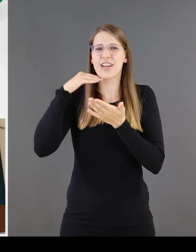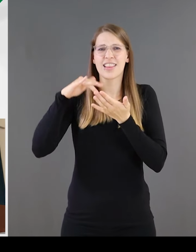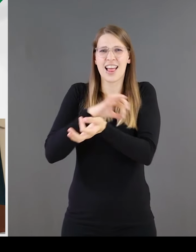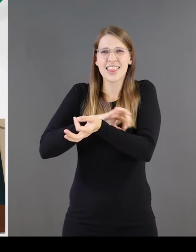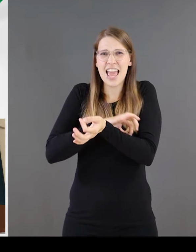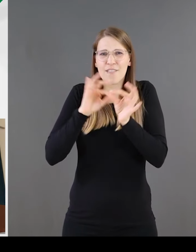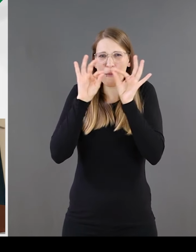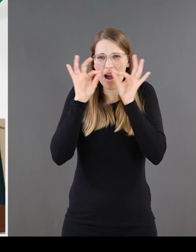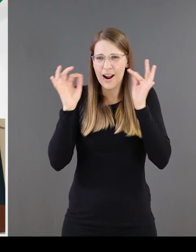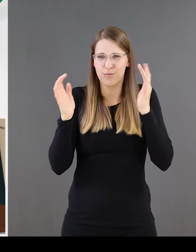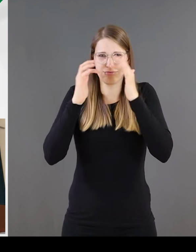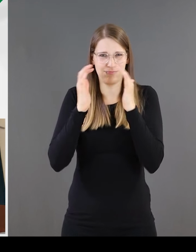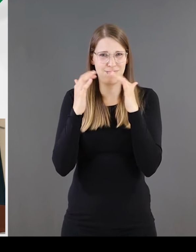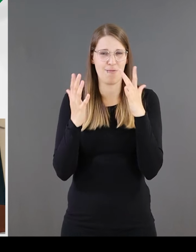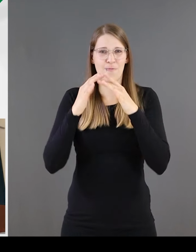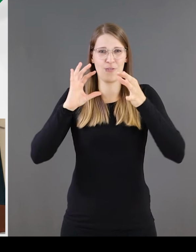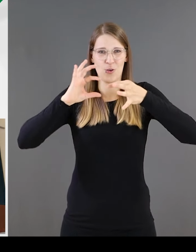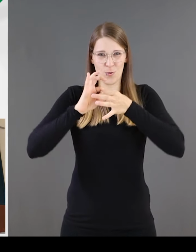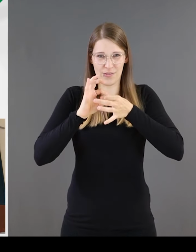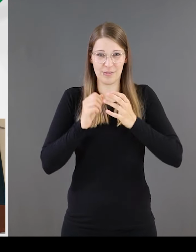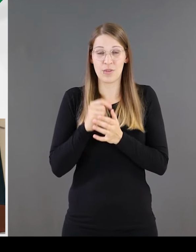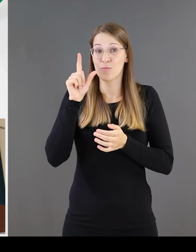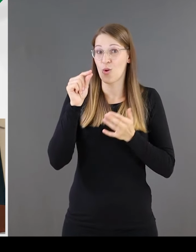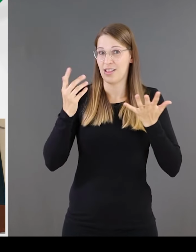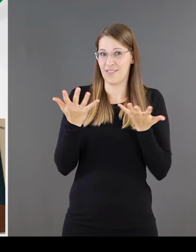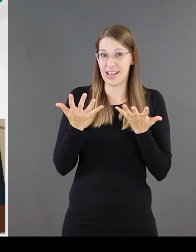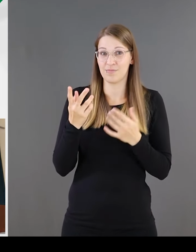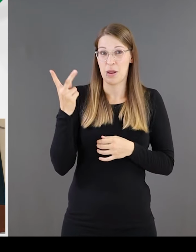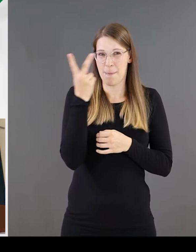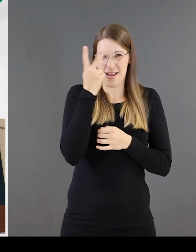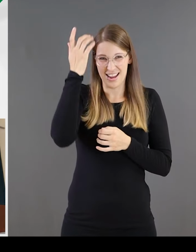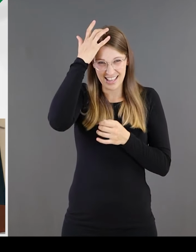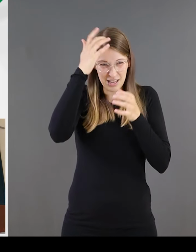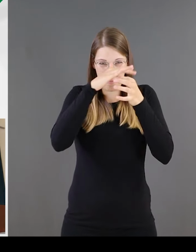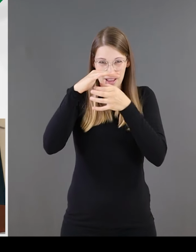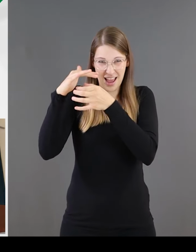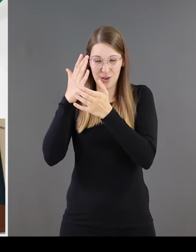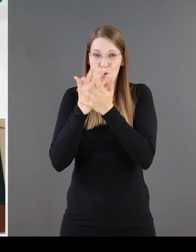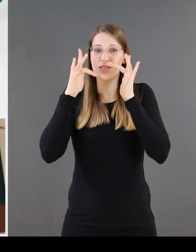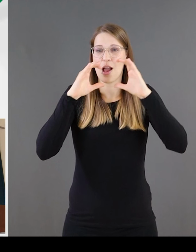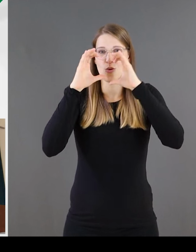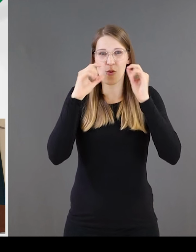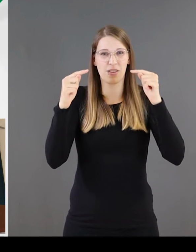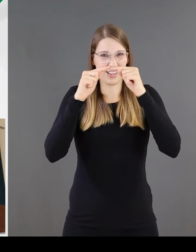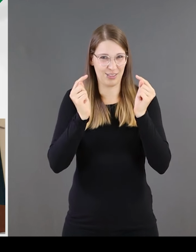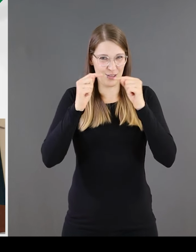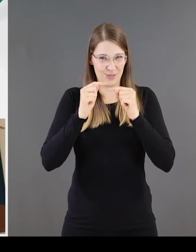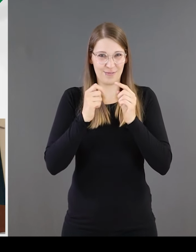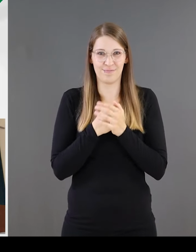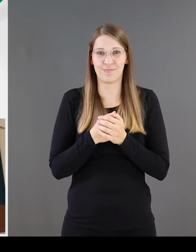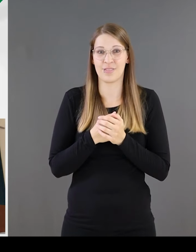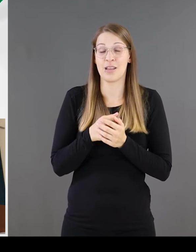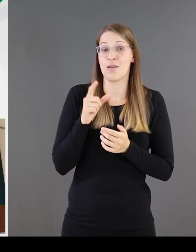beiden Gehirnareale kommunizieren miteinander. Diese Verbindung fehlt kleinen Kindern. Das heißt, ein kleines Kind sieht